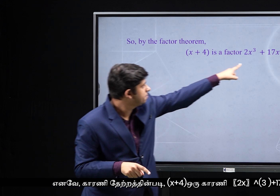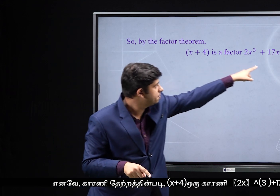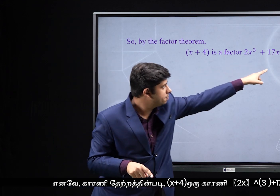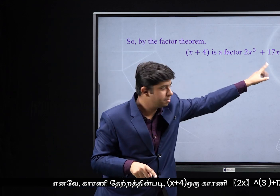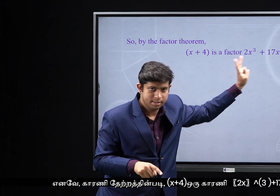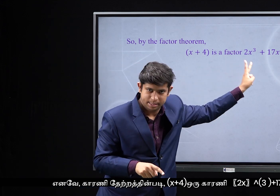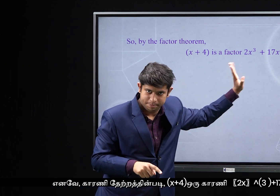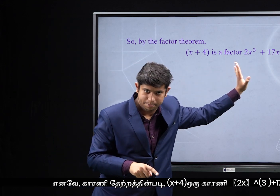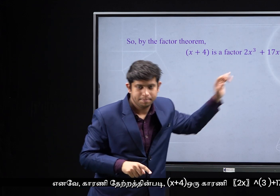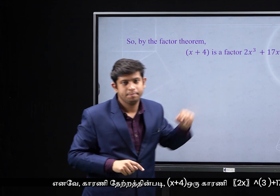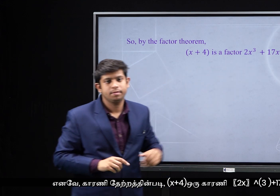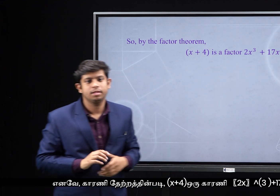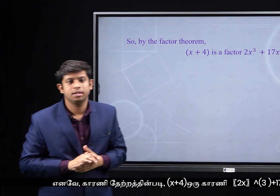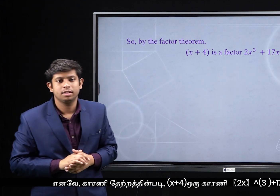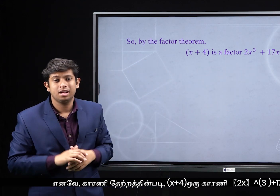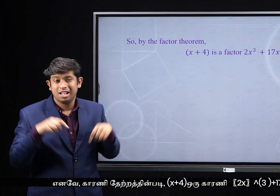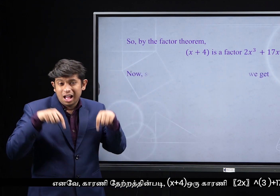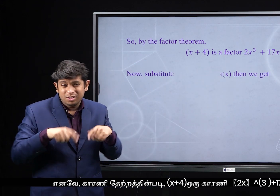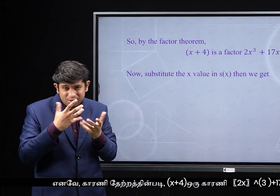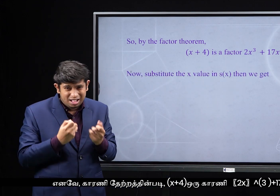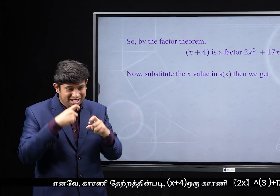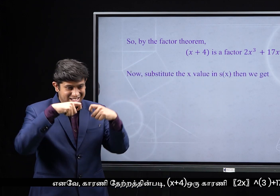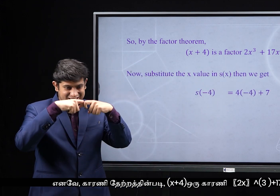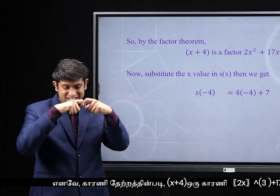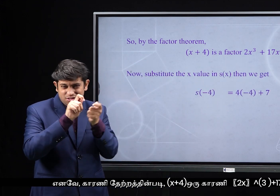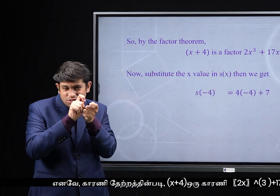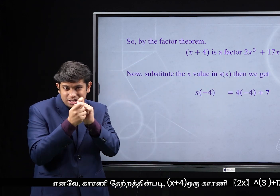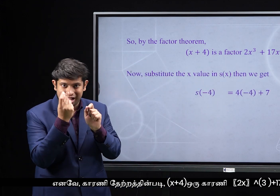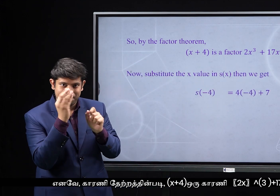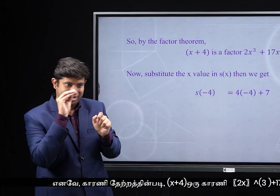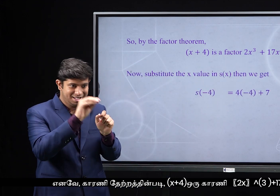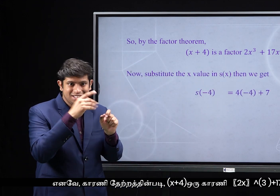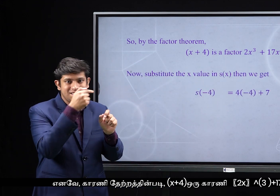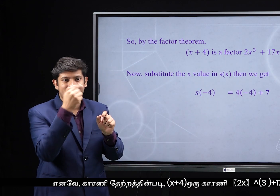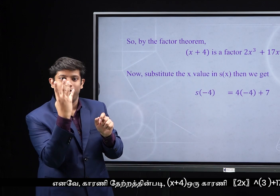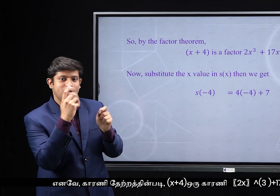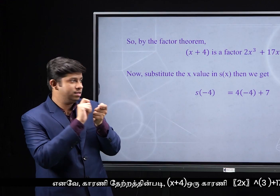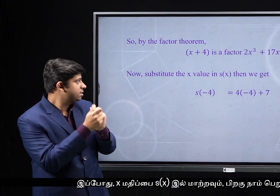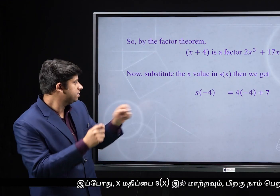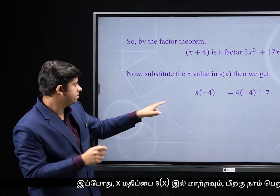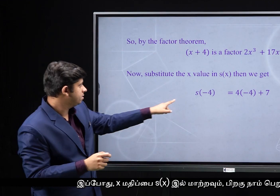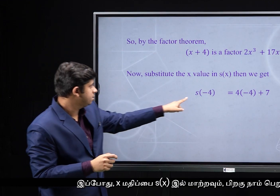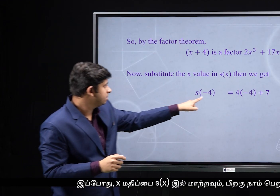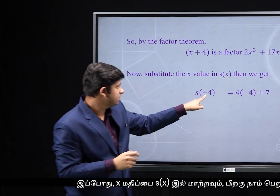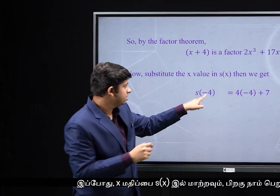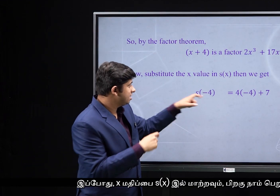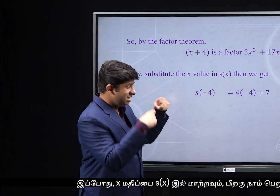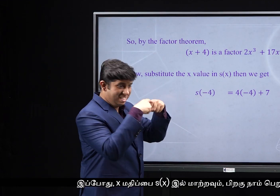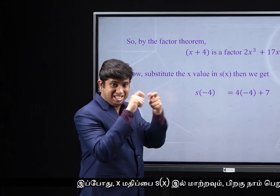கூட்டல் 17x மேலிலக்க 2 கூட்டல் 46x கூட்டல் 40. இப்போது x மதிப்பை